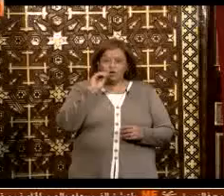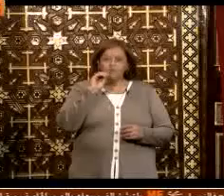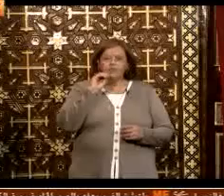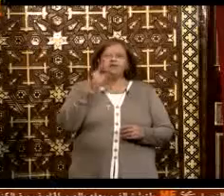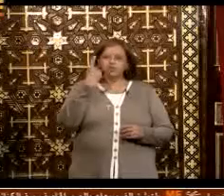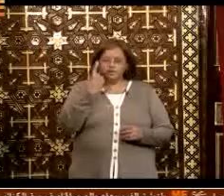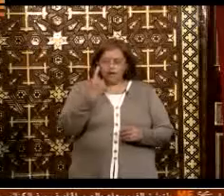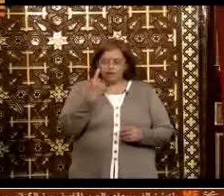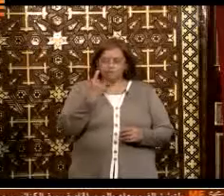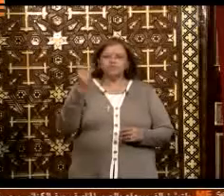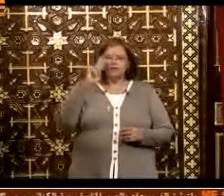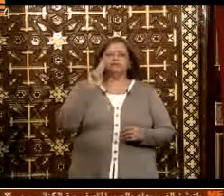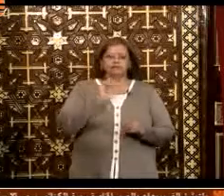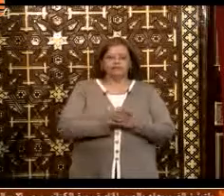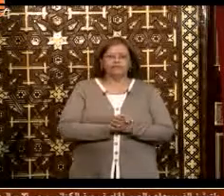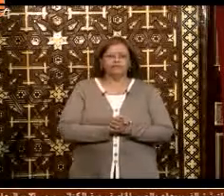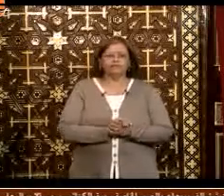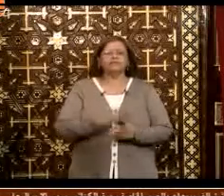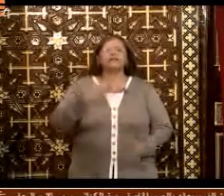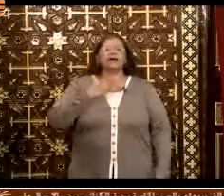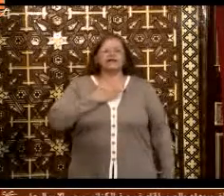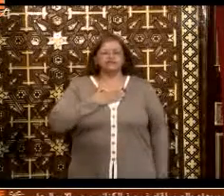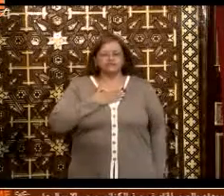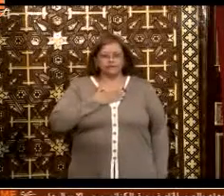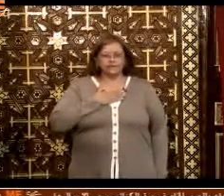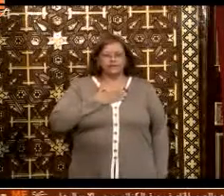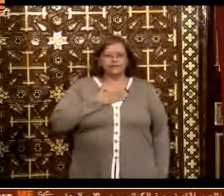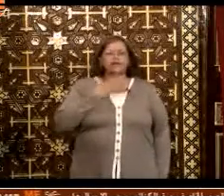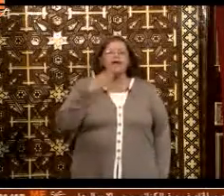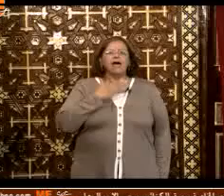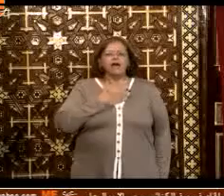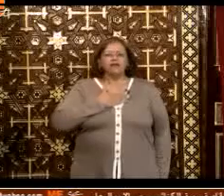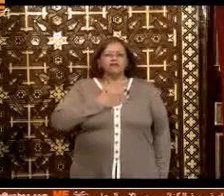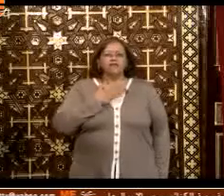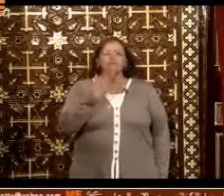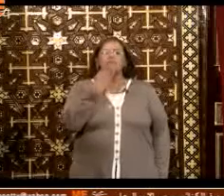هقولهم تاني كل حرف مرتين كده. ألف يبقى كده ايه؟ ألف ب